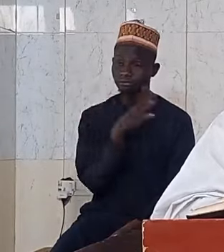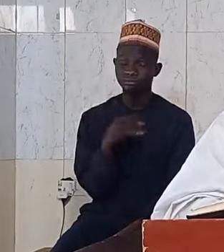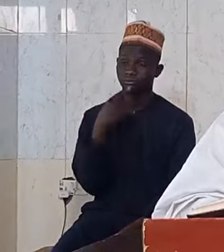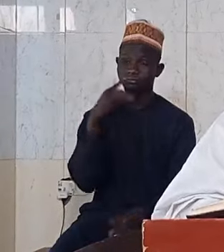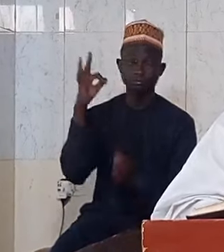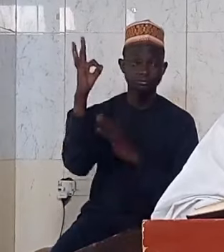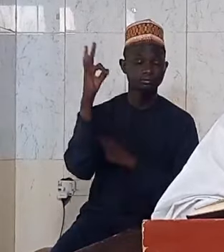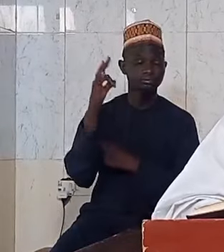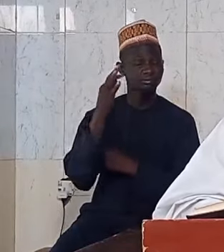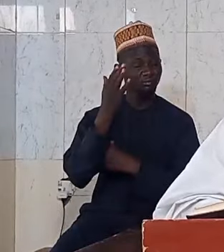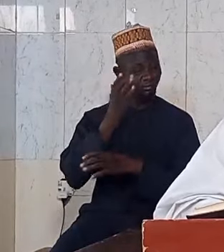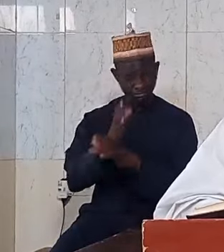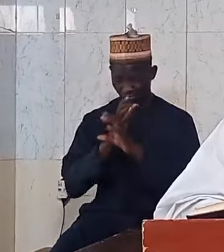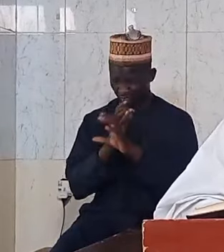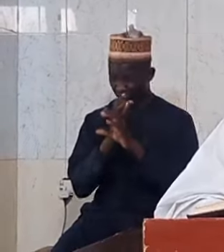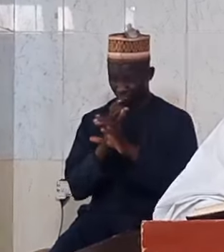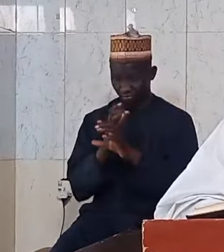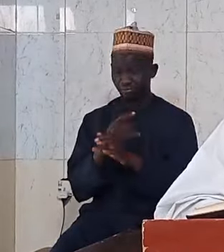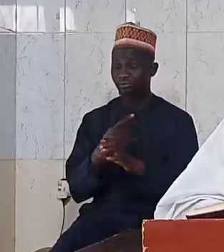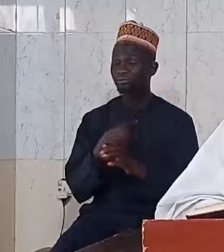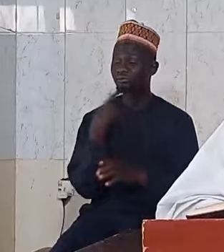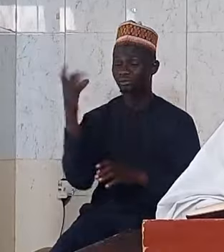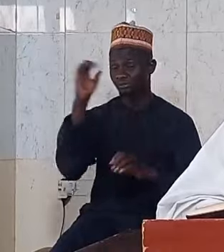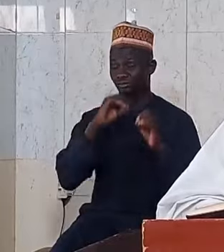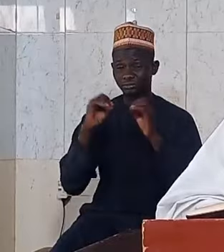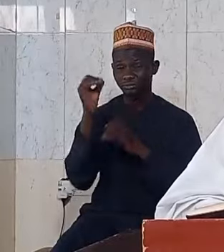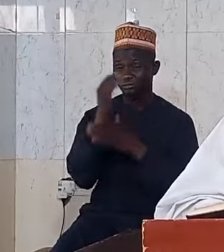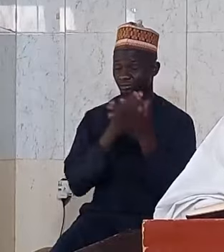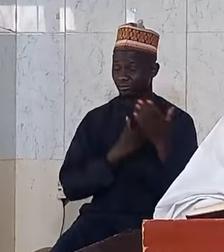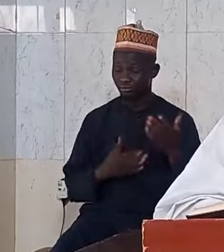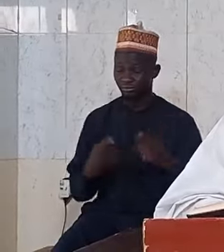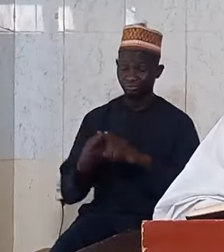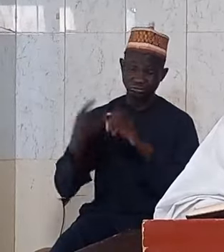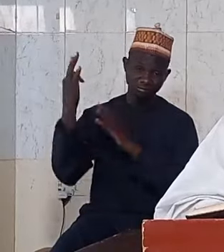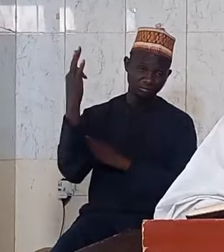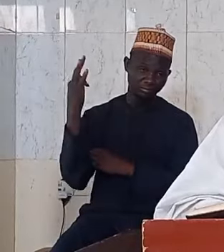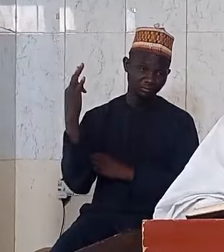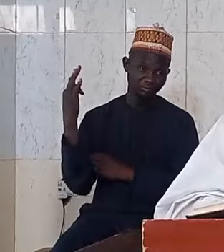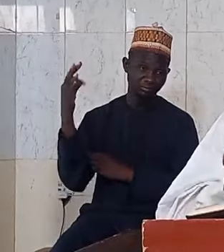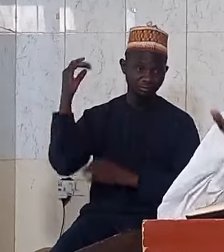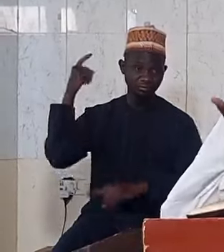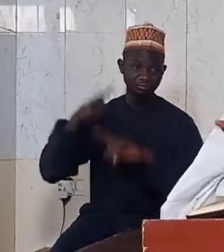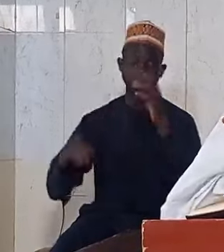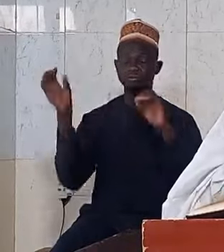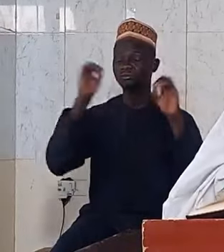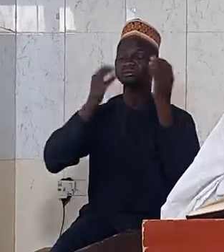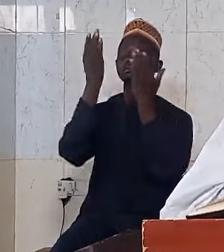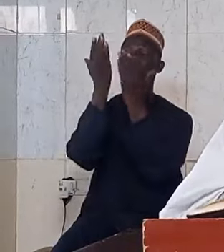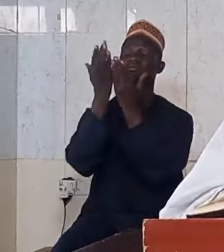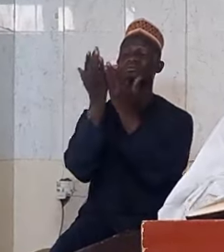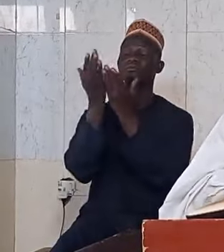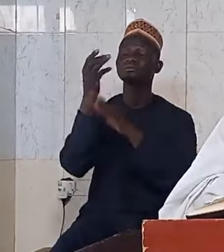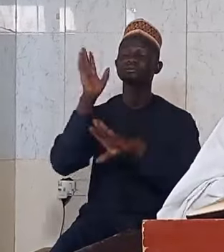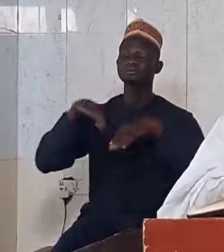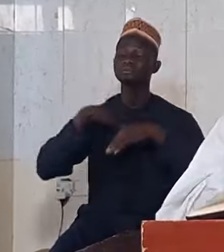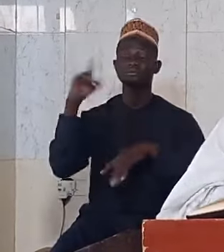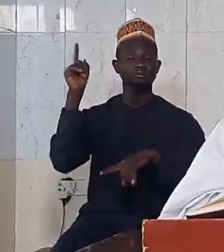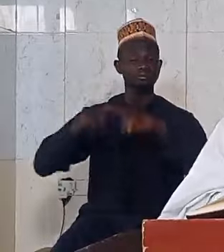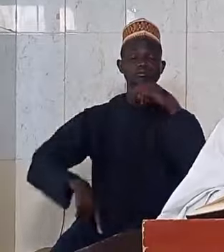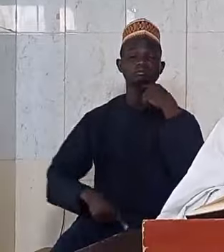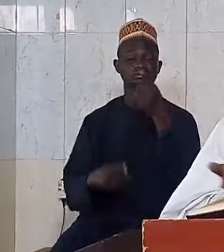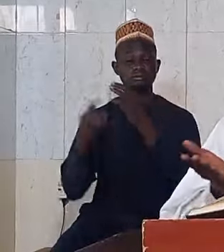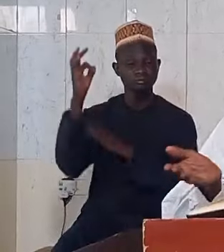wallahi ka kiyayi ka ce wai kana roƙon wani abu a gun Allah wai ba za ka iya cewa ya Allah ba ni arziki ya Allah ba